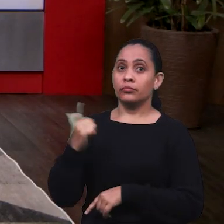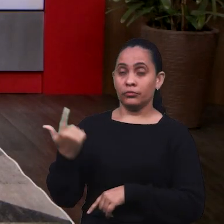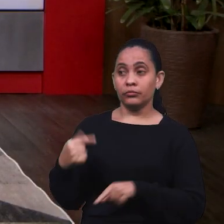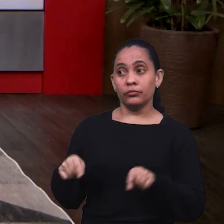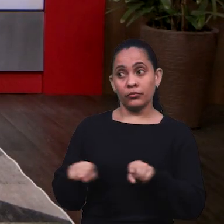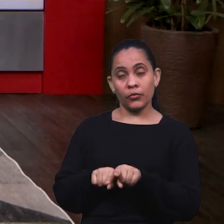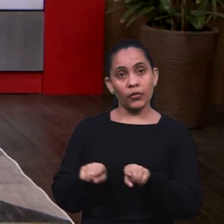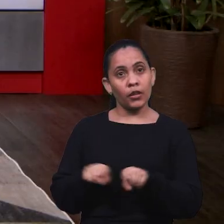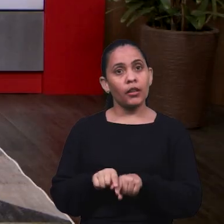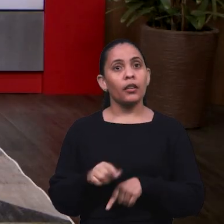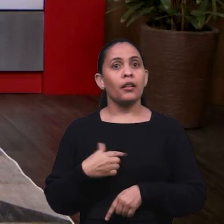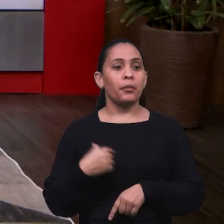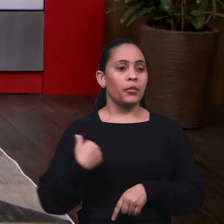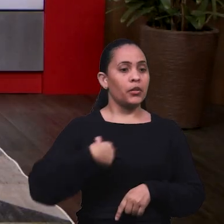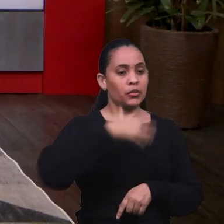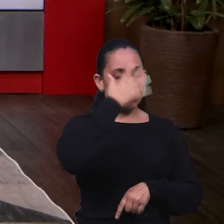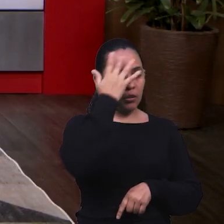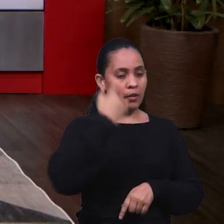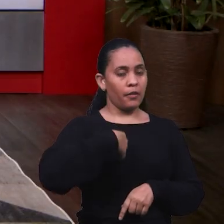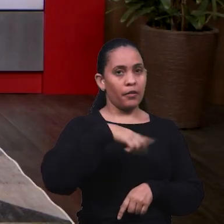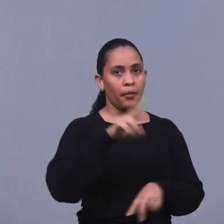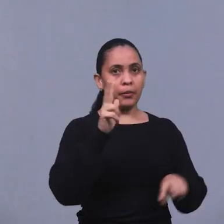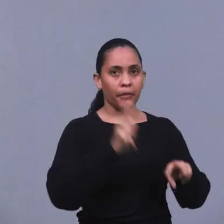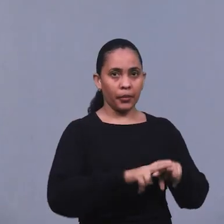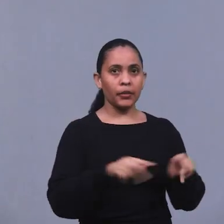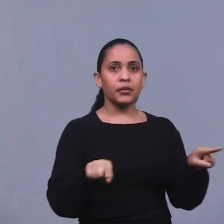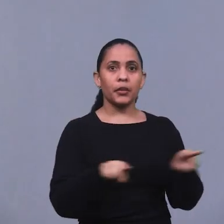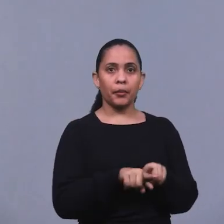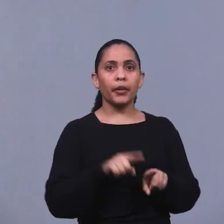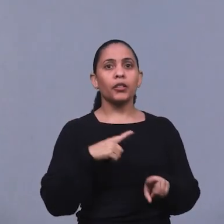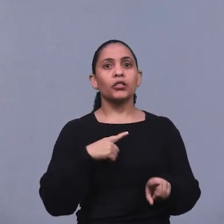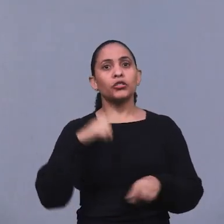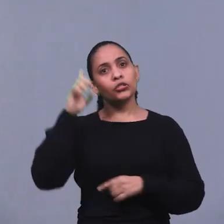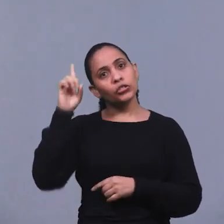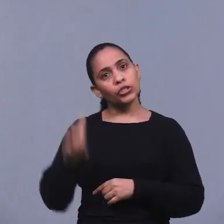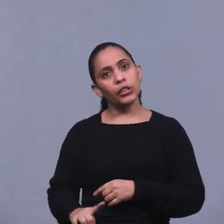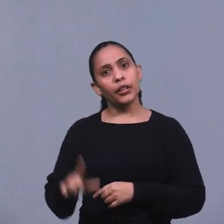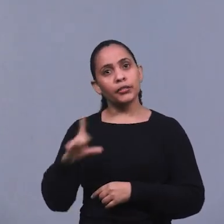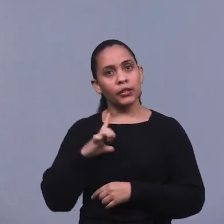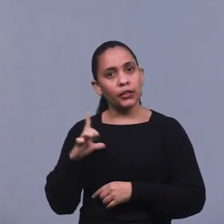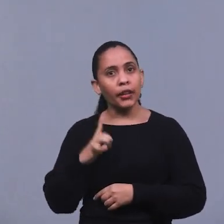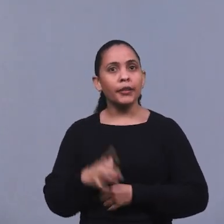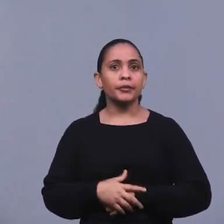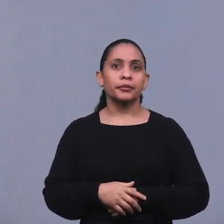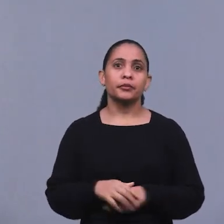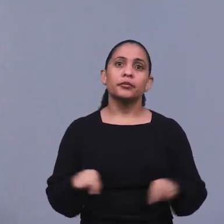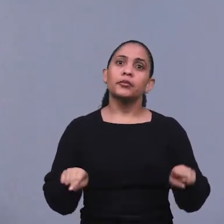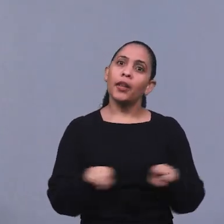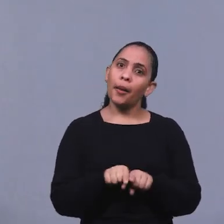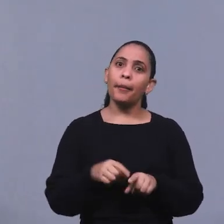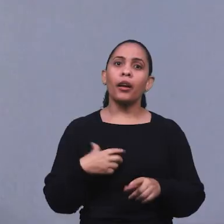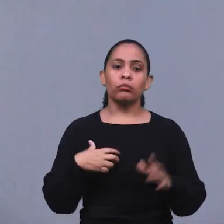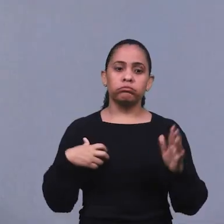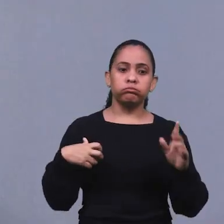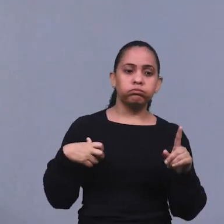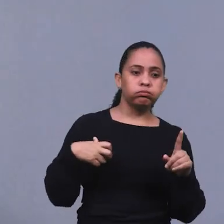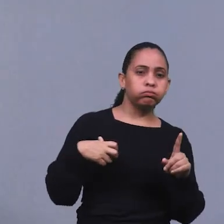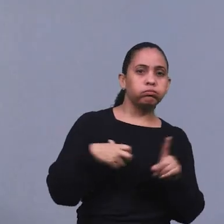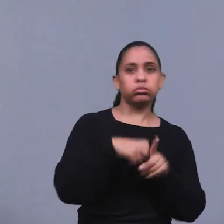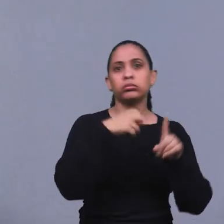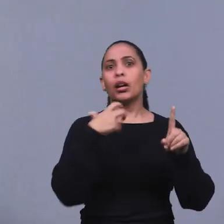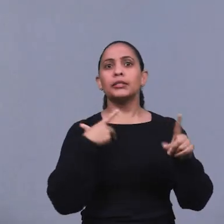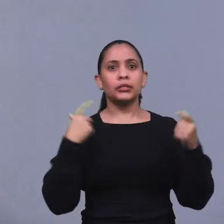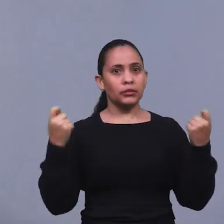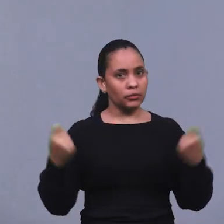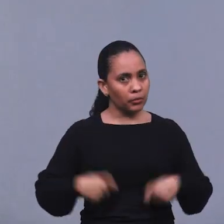auxílio reclusão é quando vai preso, Sim. os dependentes têm direito. Auxílio acidente, né, que às vezes